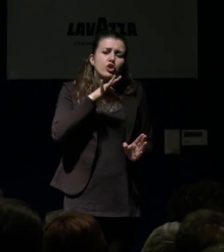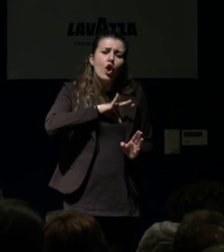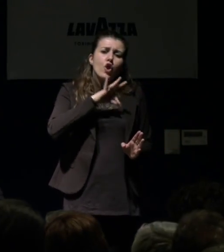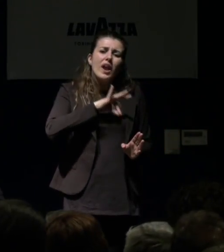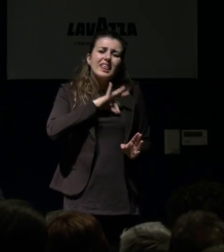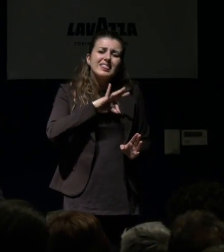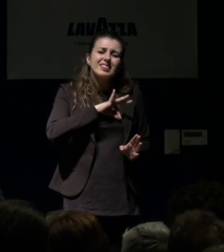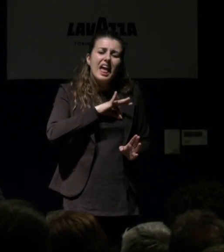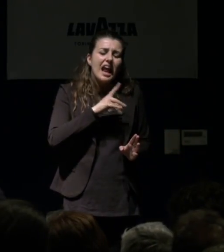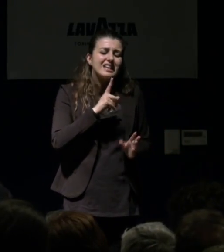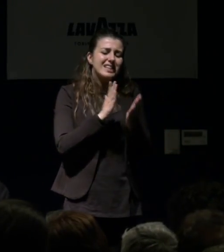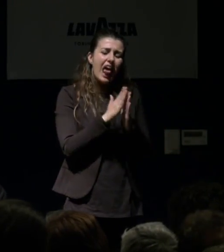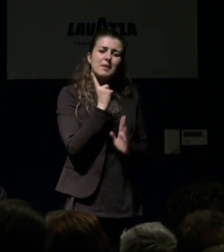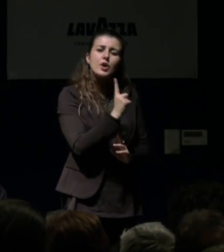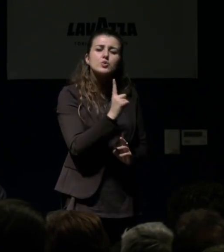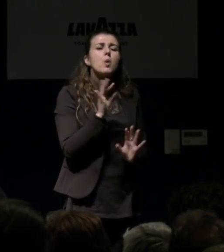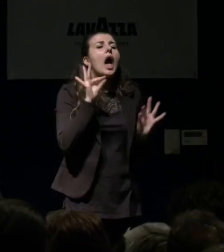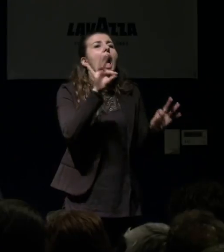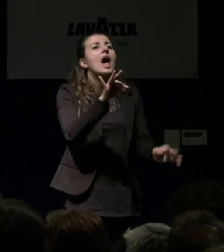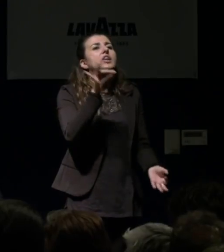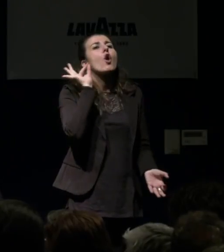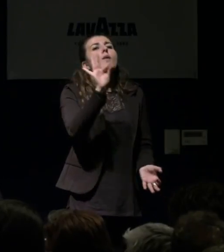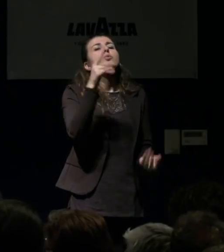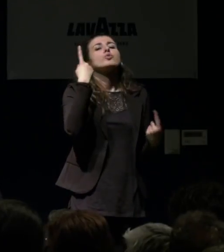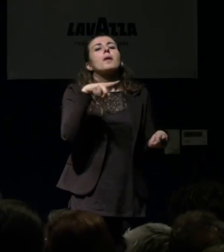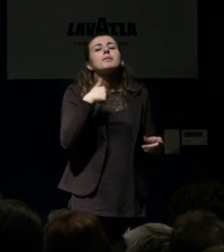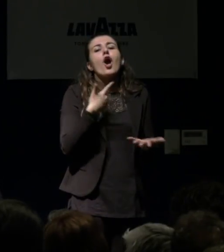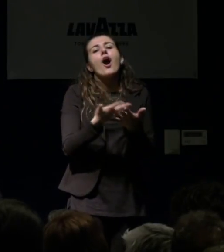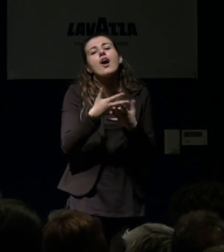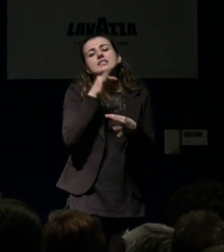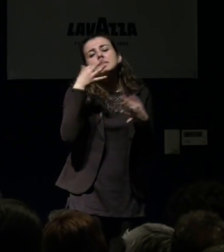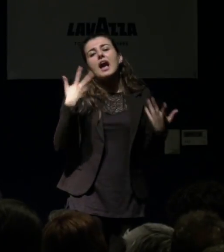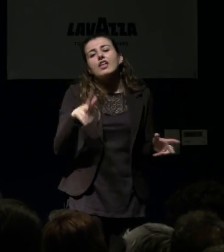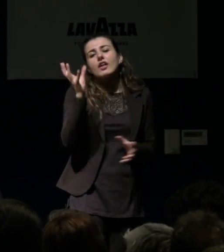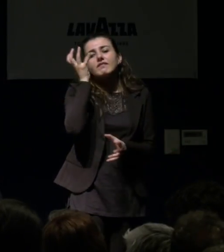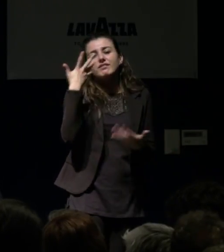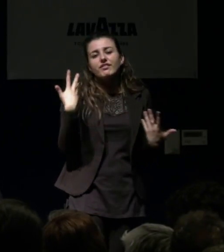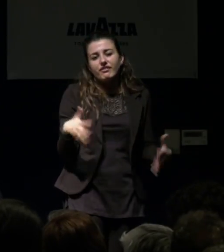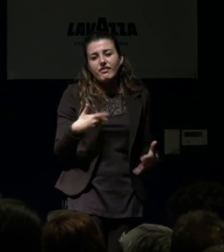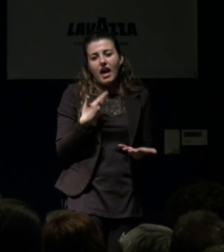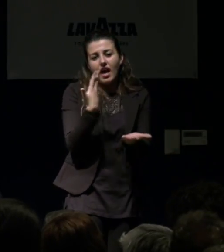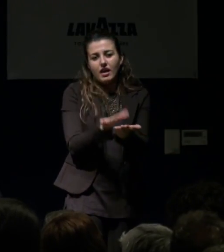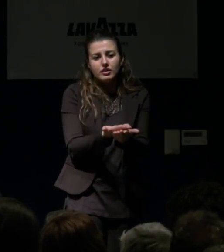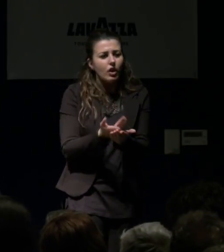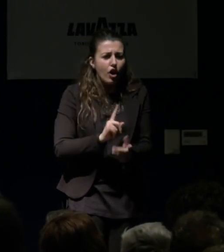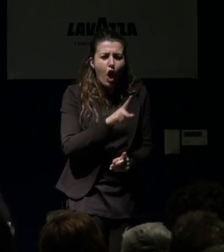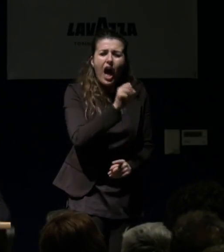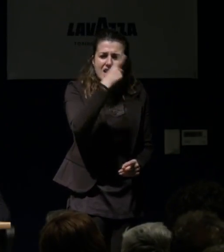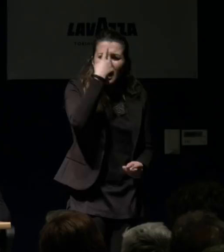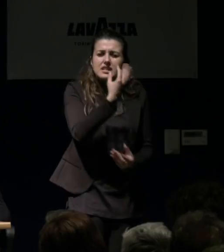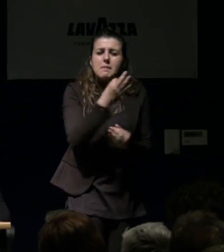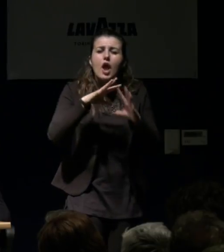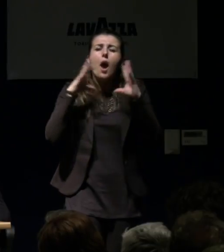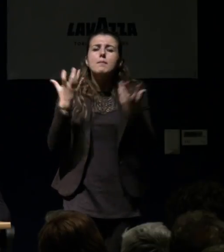nei suoi libri arrivare a un punto cioè a spiegare una tesi alessandro sa perfettamente che il mondo è complesso e non è